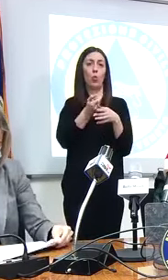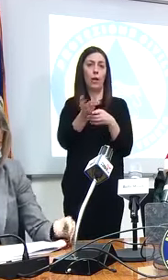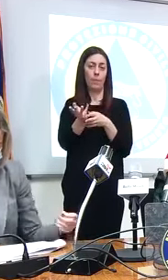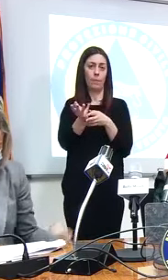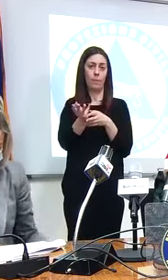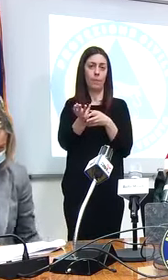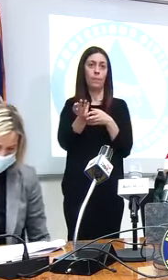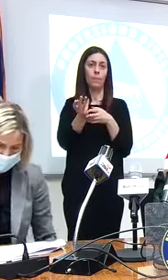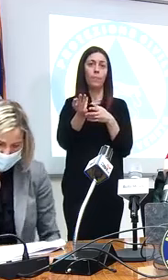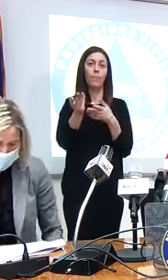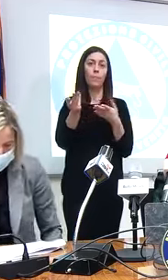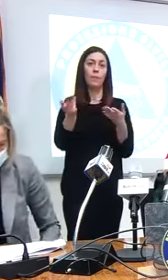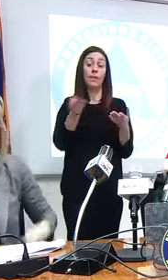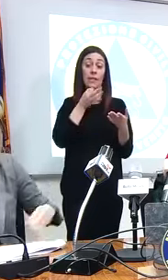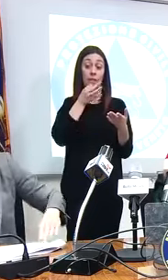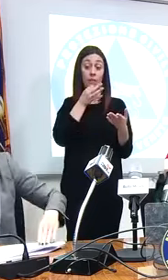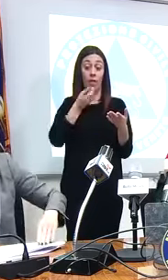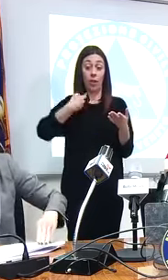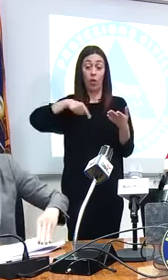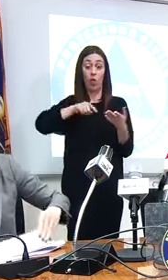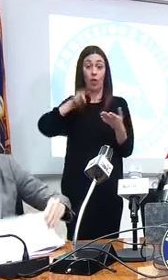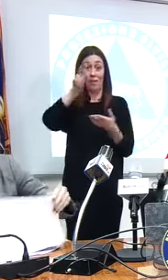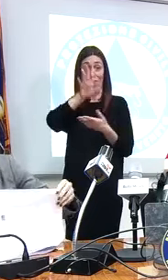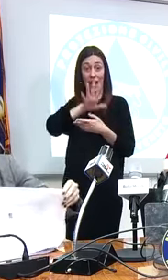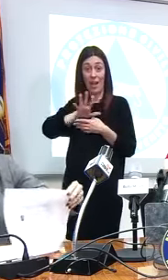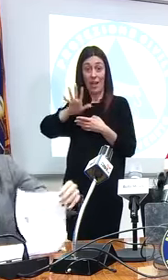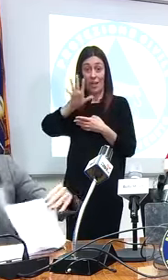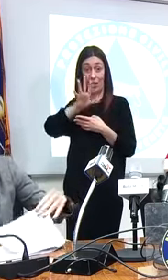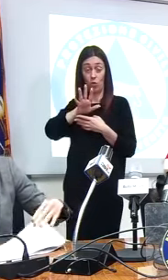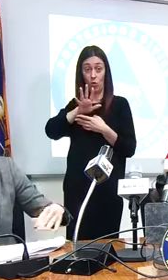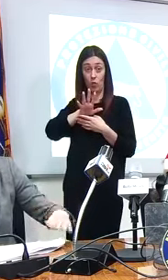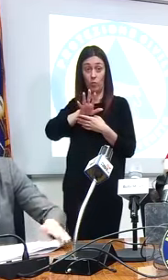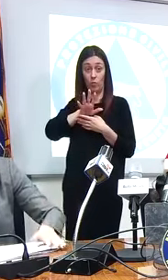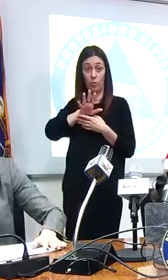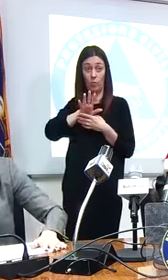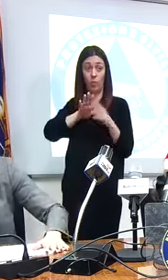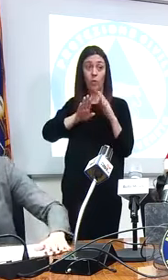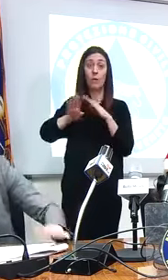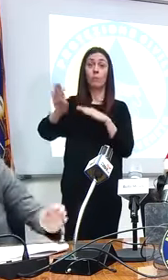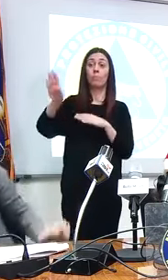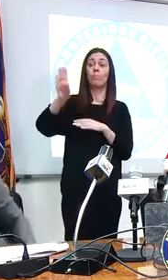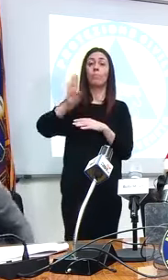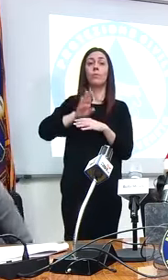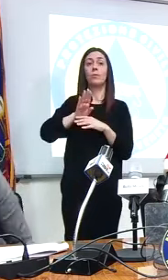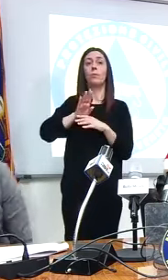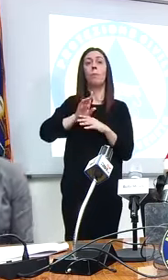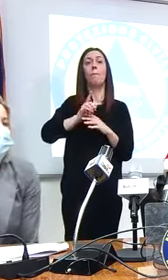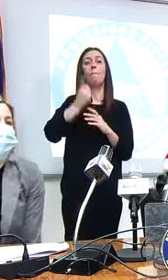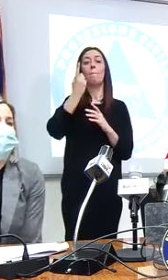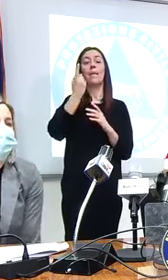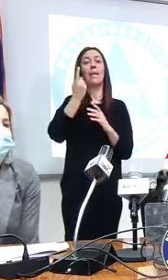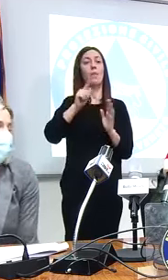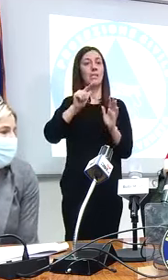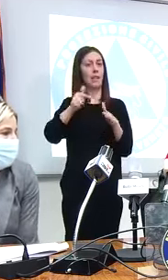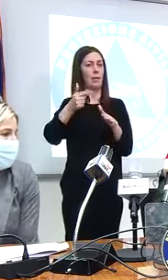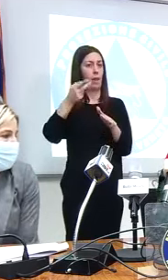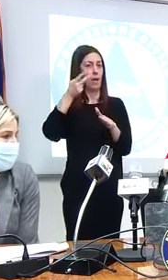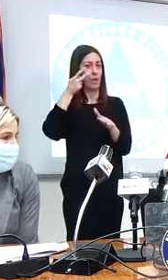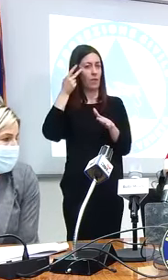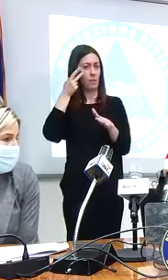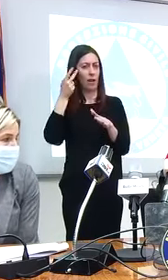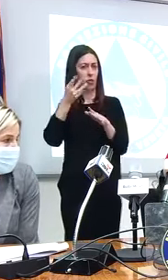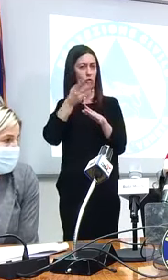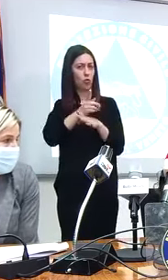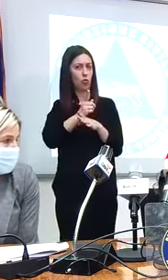quindi, per quanto ci riguarda, la lettera che è arrivata non comprende quella della prima settimana di febbraio, che però è pari